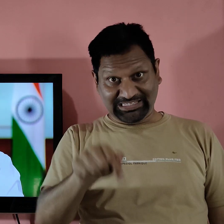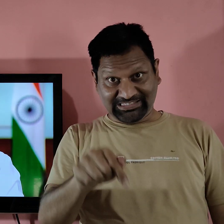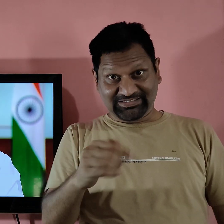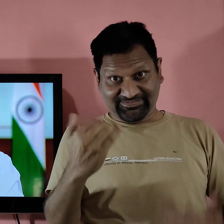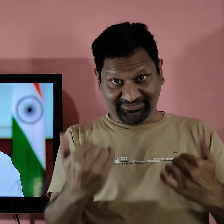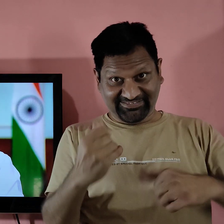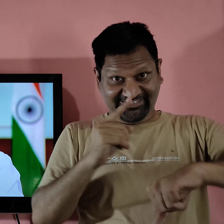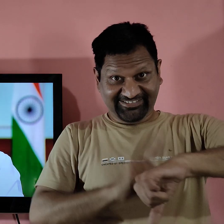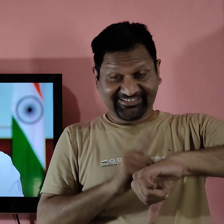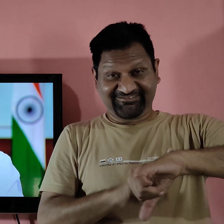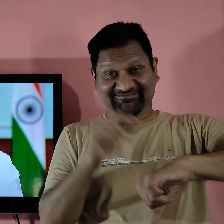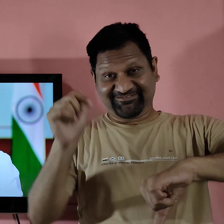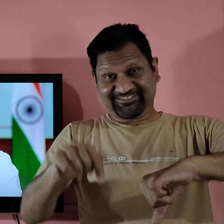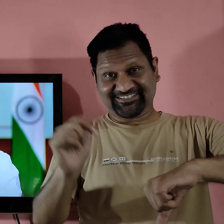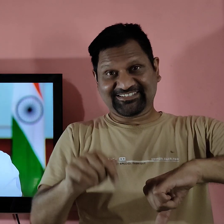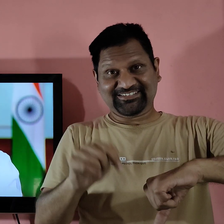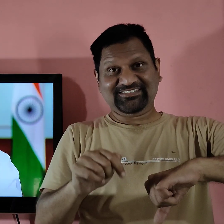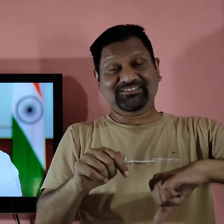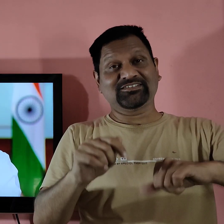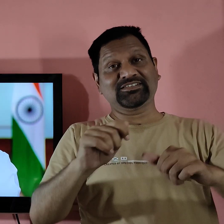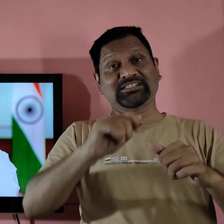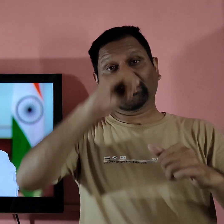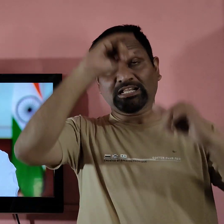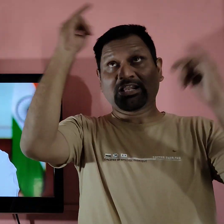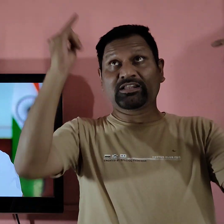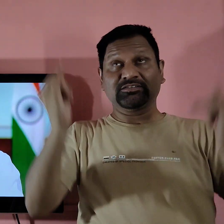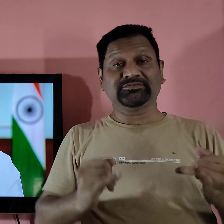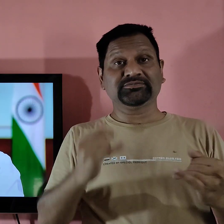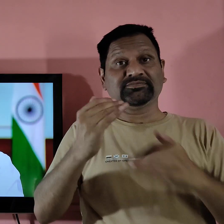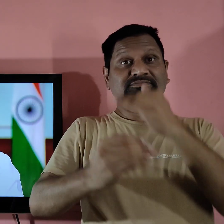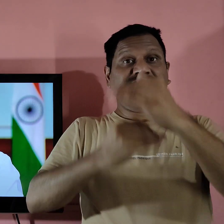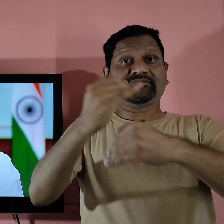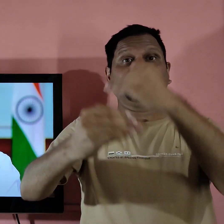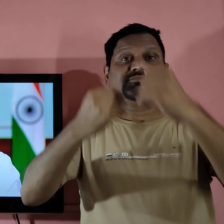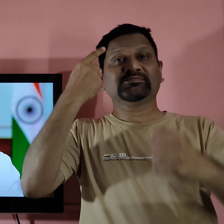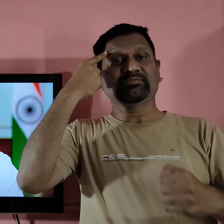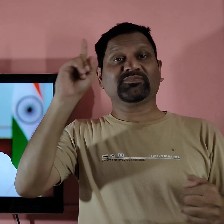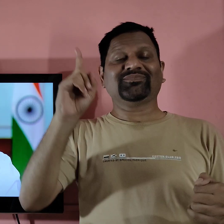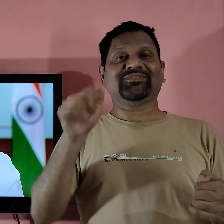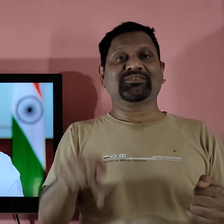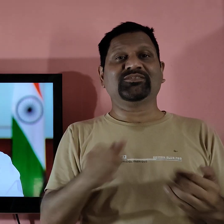में देश को आगे ले जाने की शुरुआत,